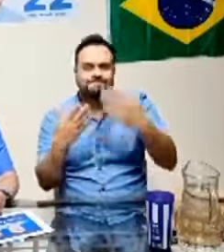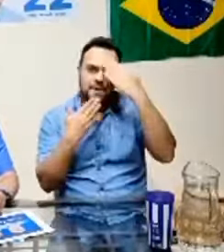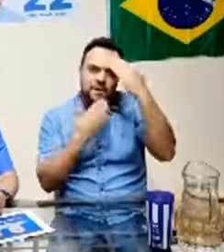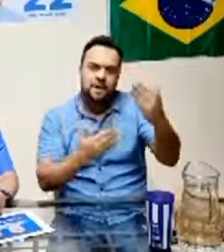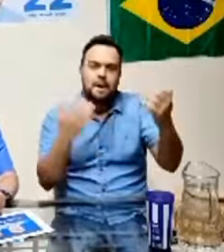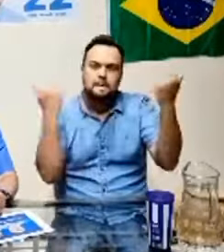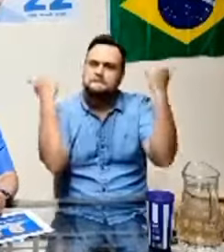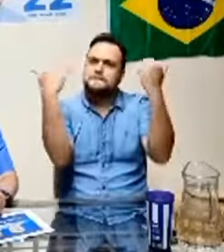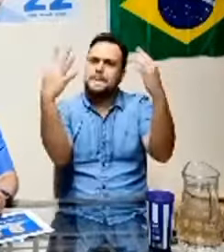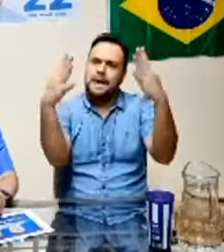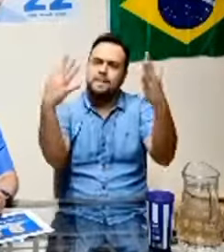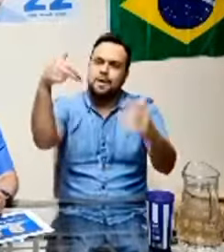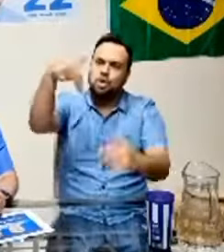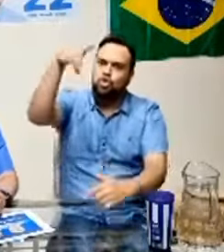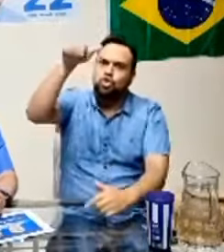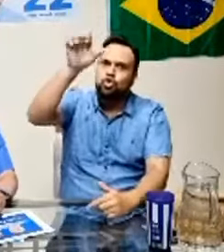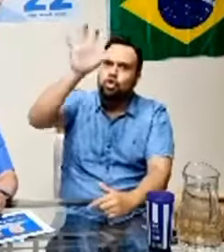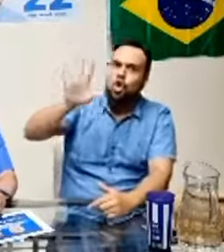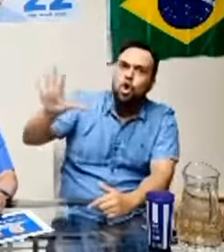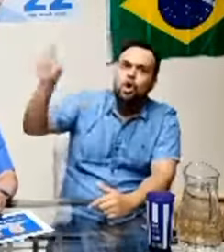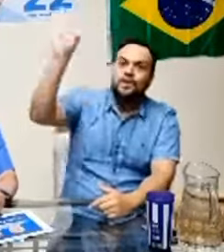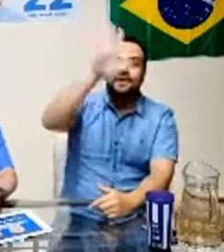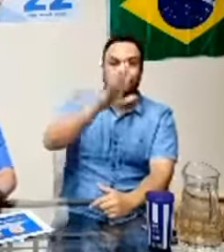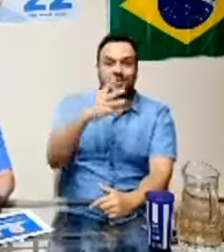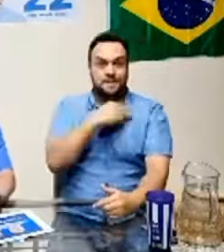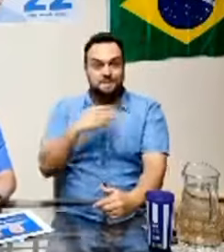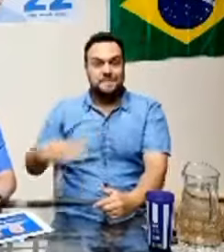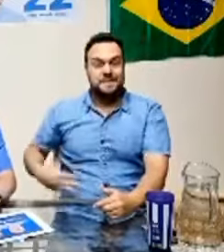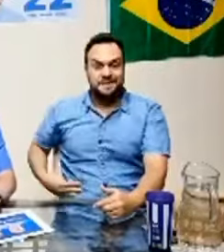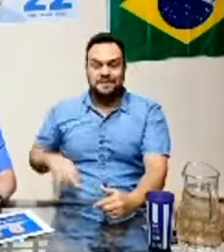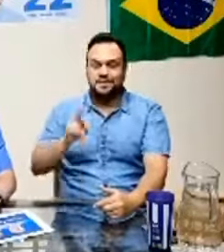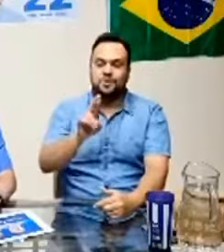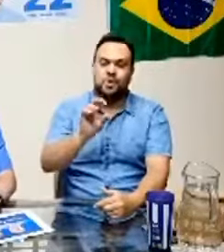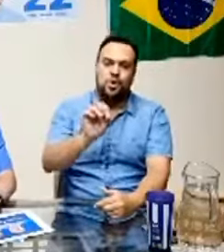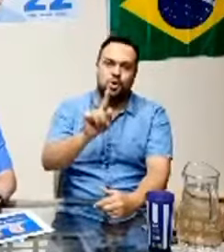Parabéns a todo o Nordeste por esse ministro aí, Rogério Marinho.